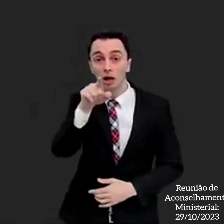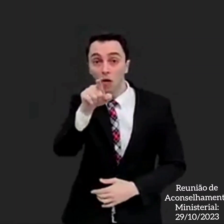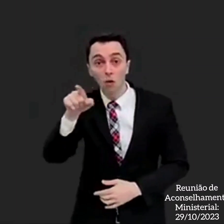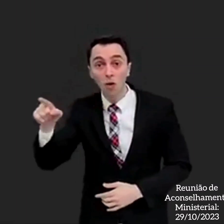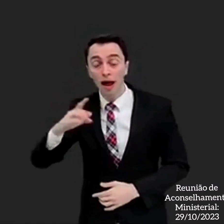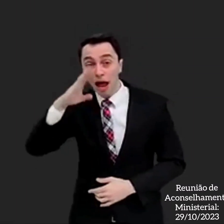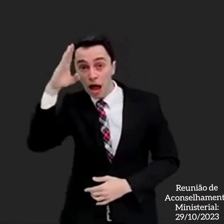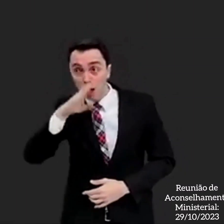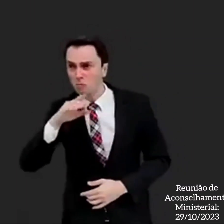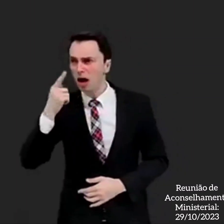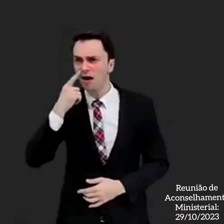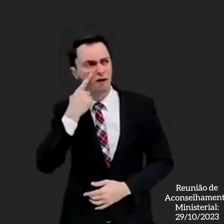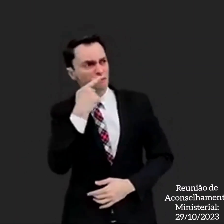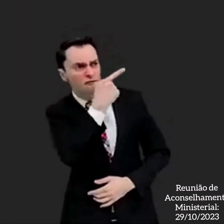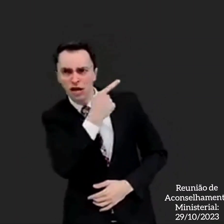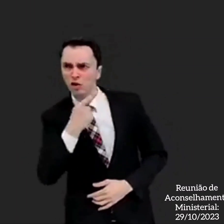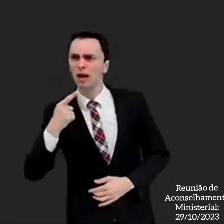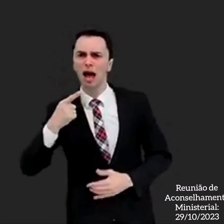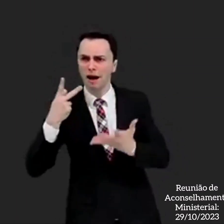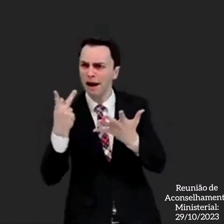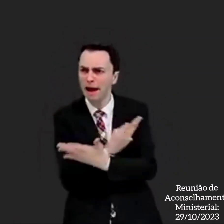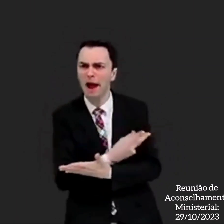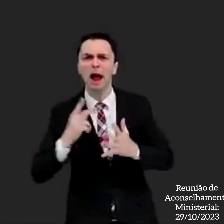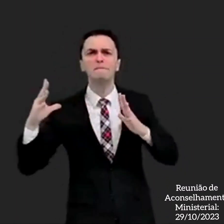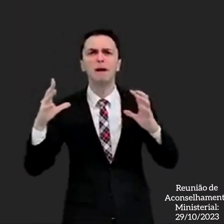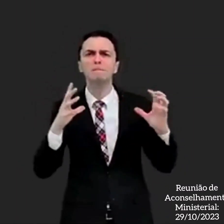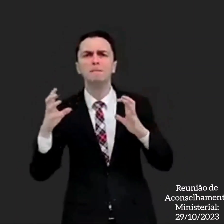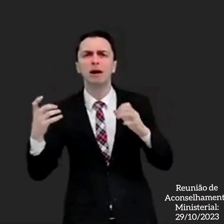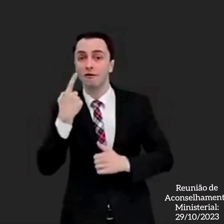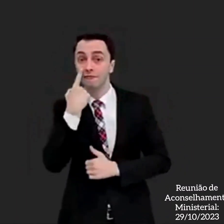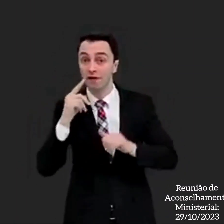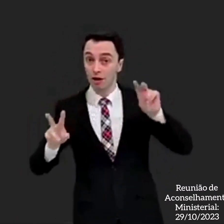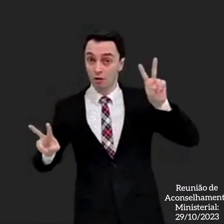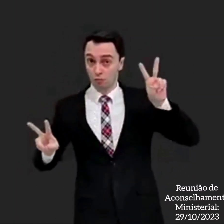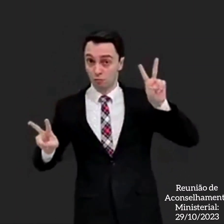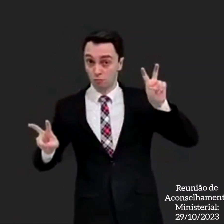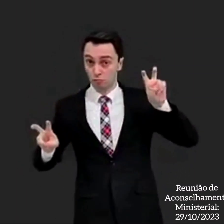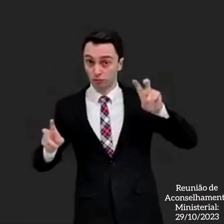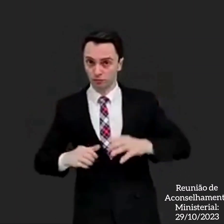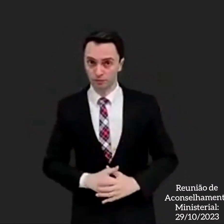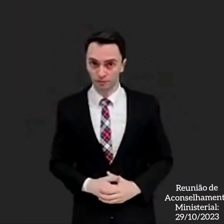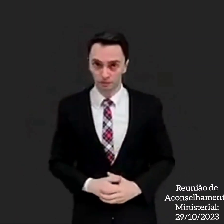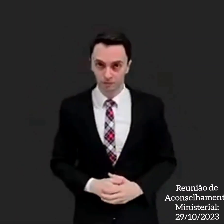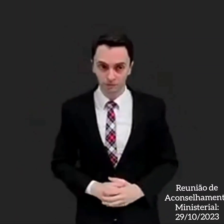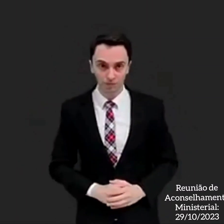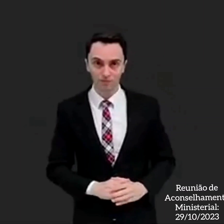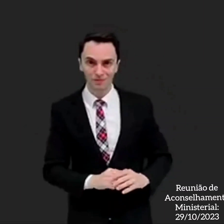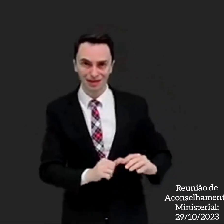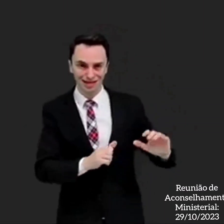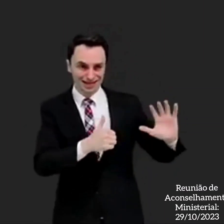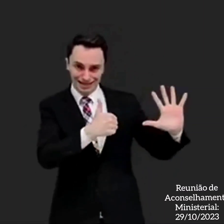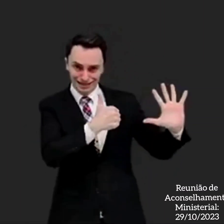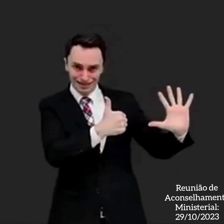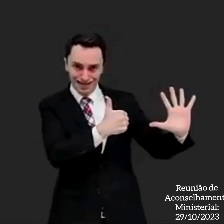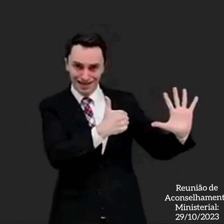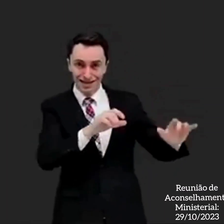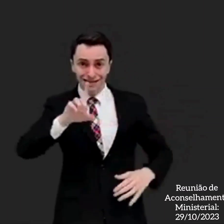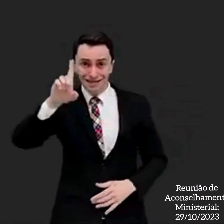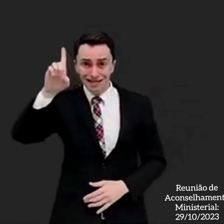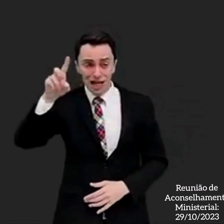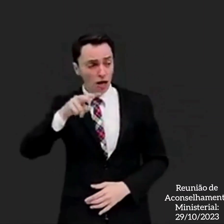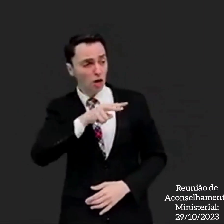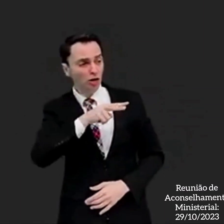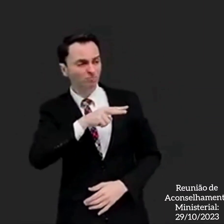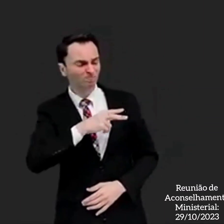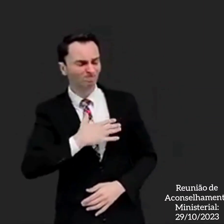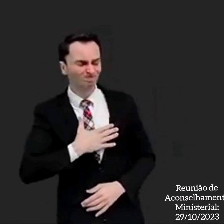contenda entre irmãos, como se lê: estas 6 coisas aborrecem o Senhor,